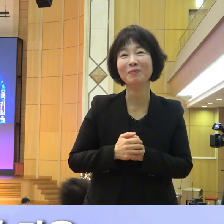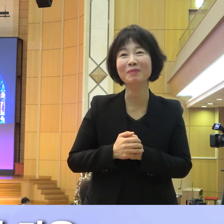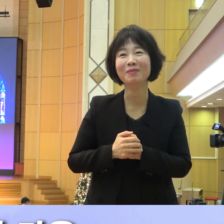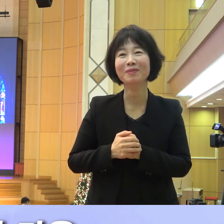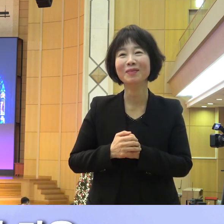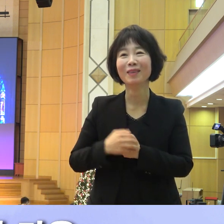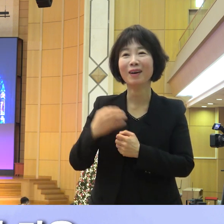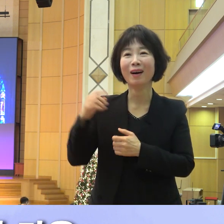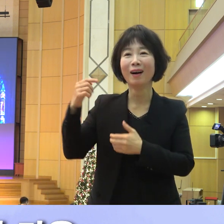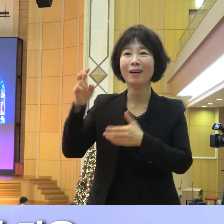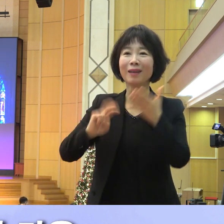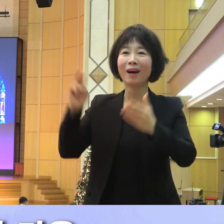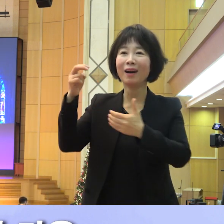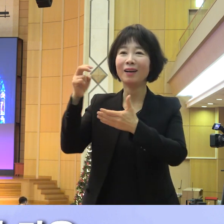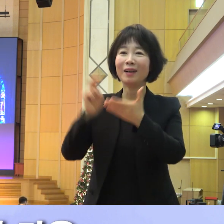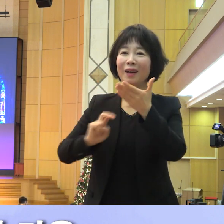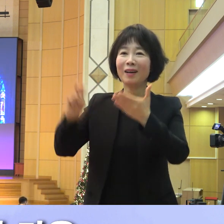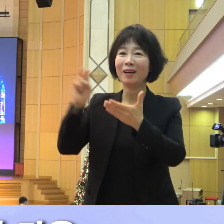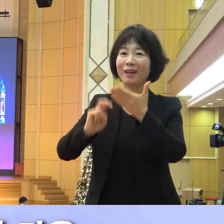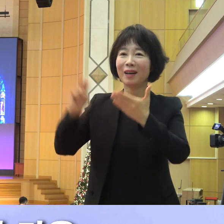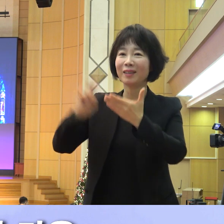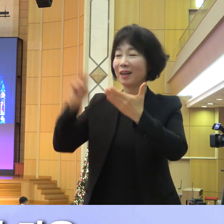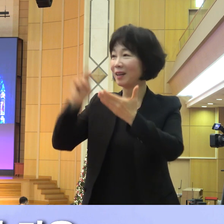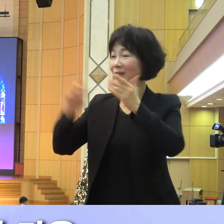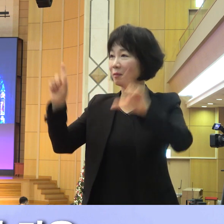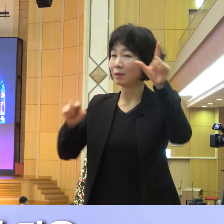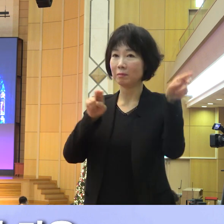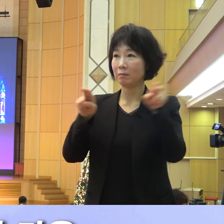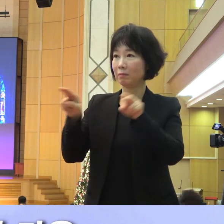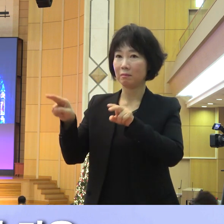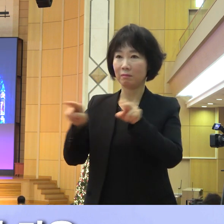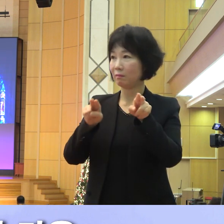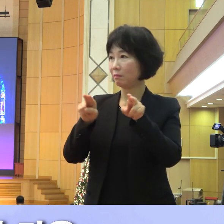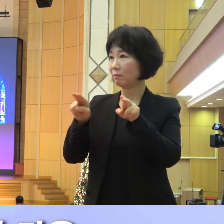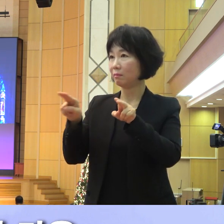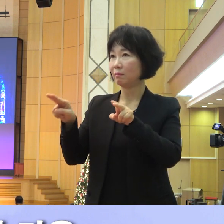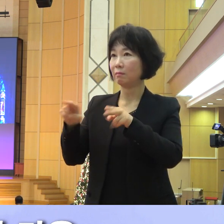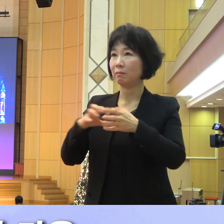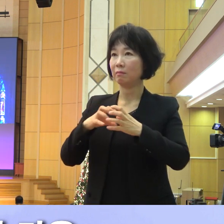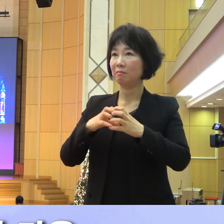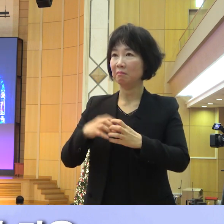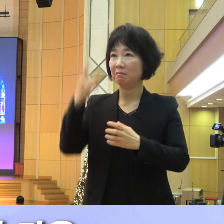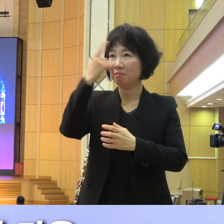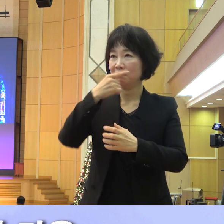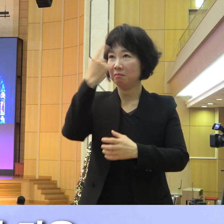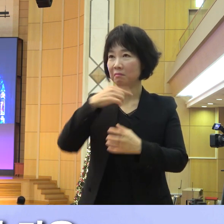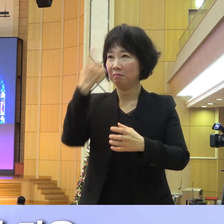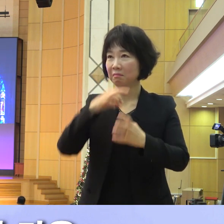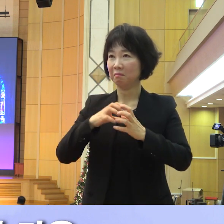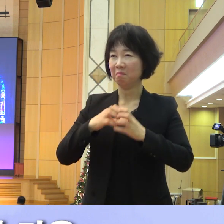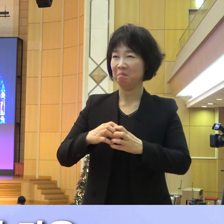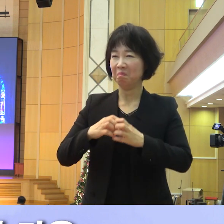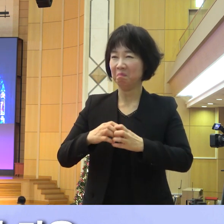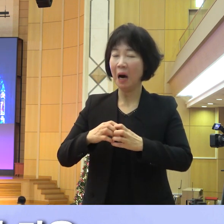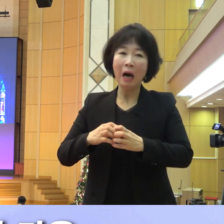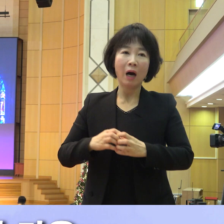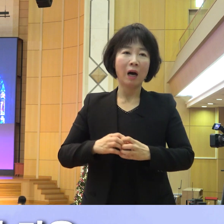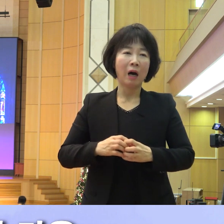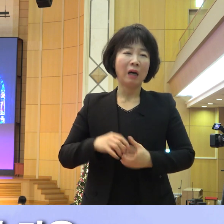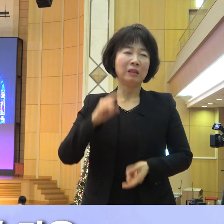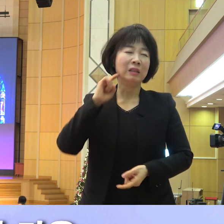너무 이렇게 곡이라든지 이런 데 막 집중하려다 보니까 찬양이 무겁지. 제대로 안